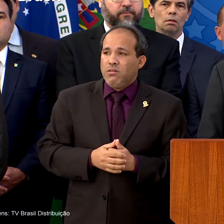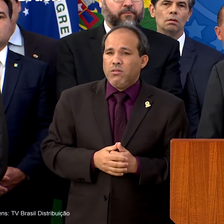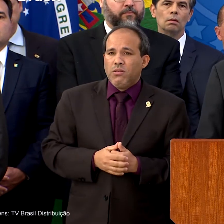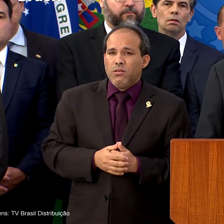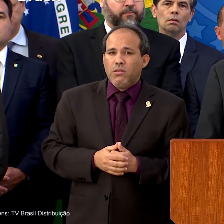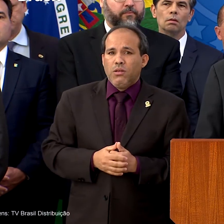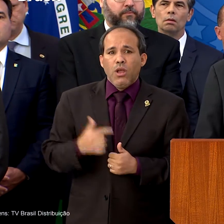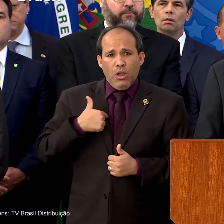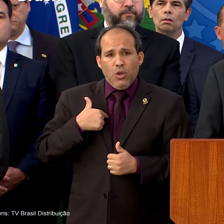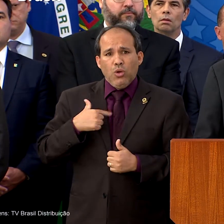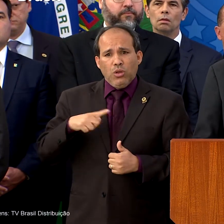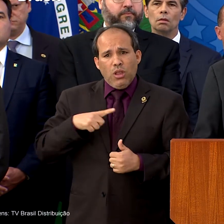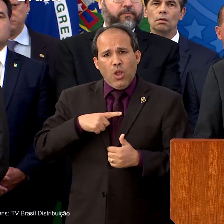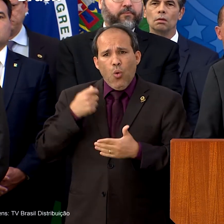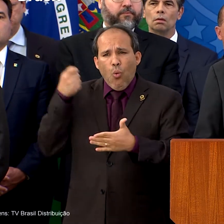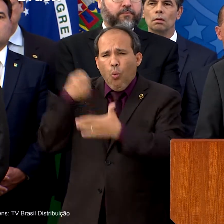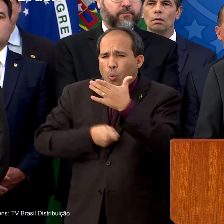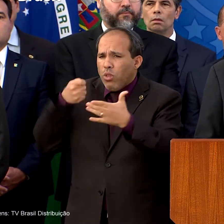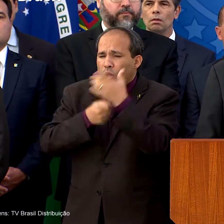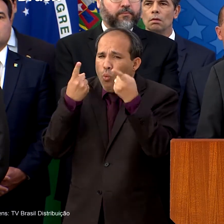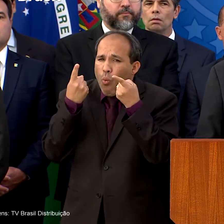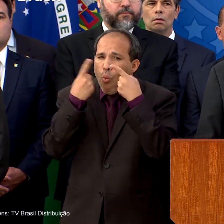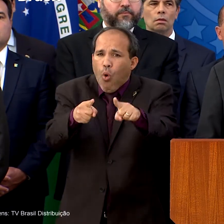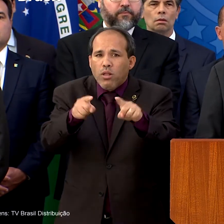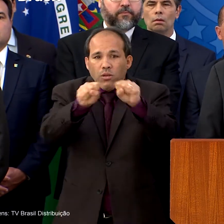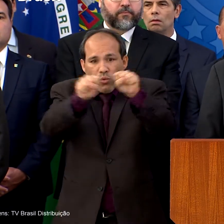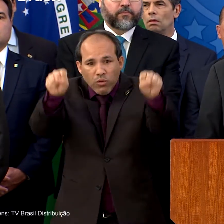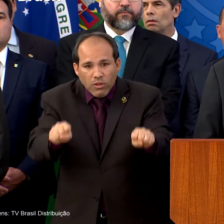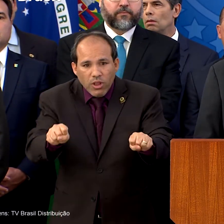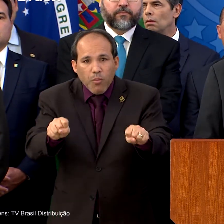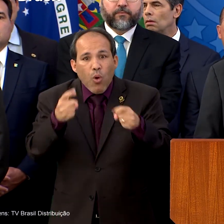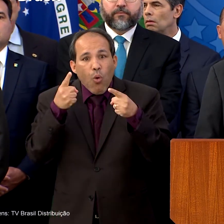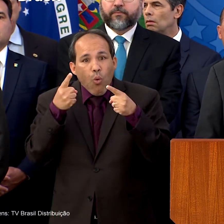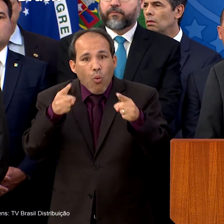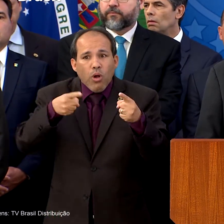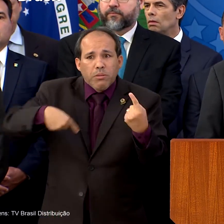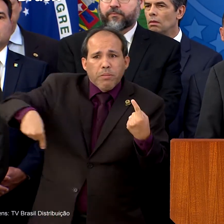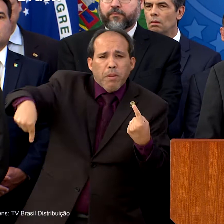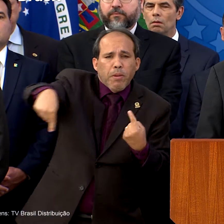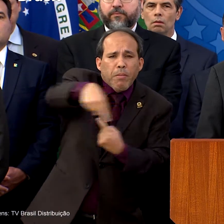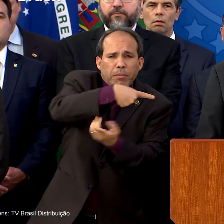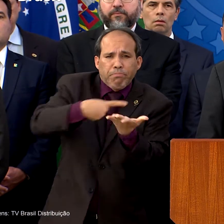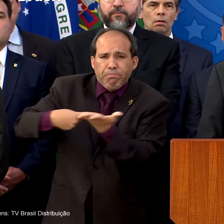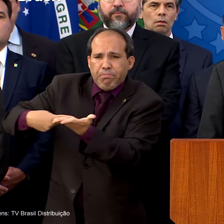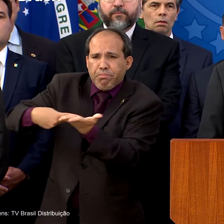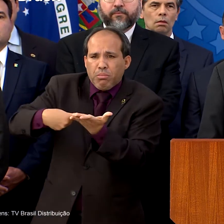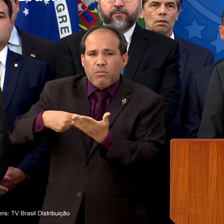eu estou lutando contra um sistema e quantos tablet